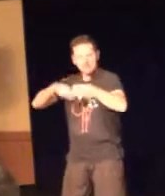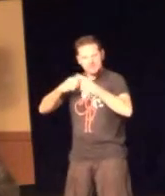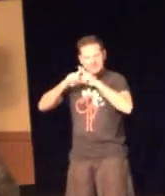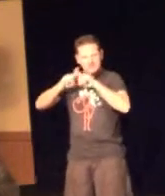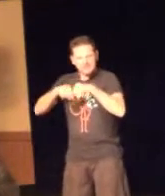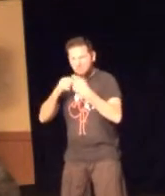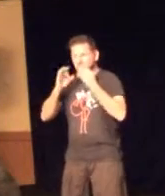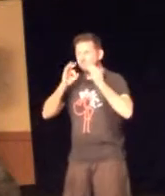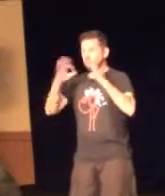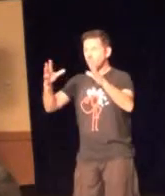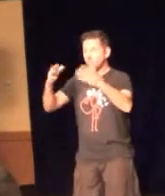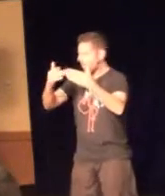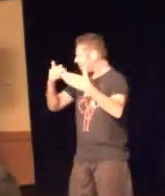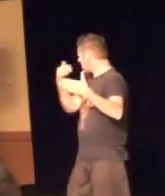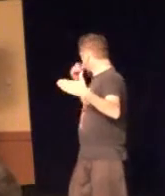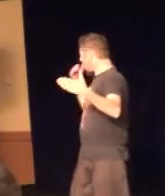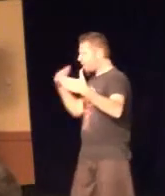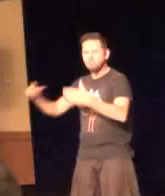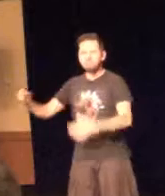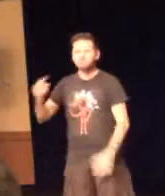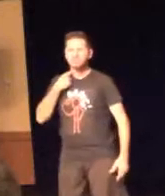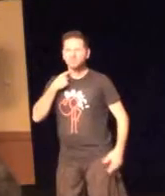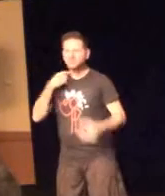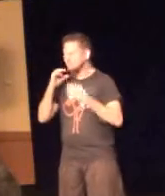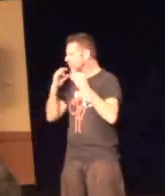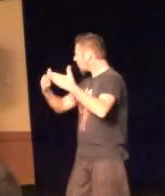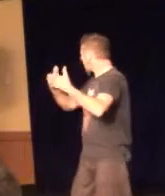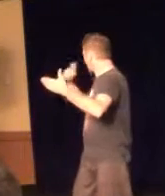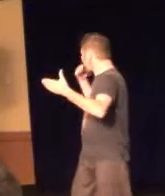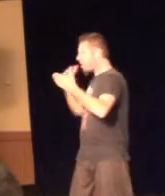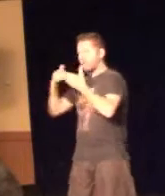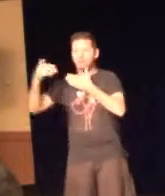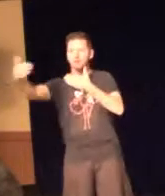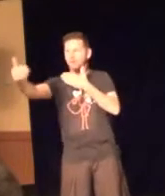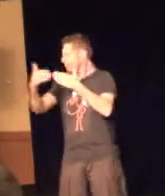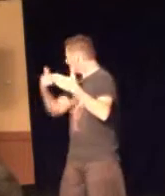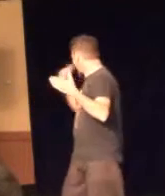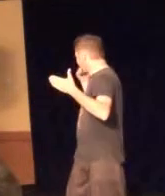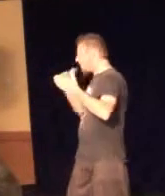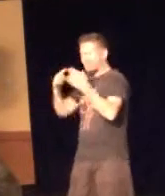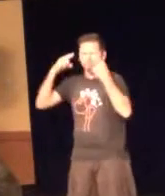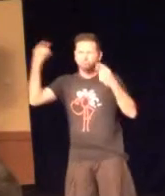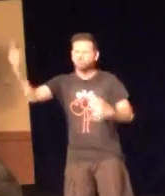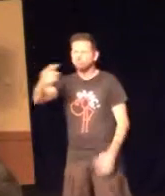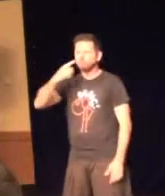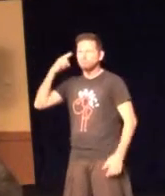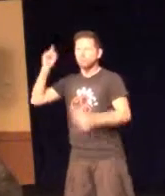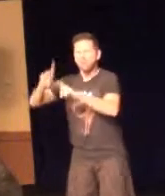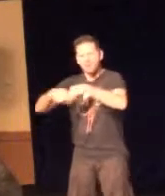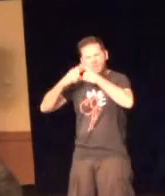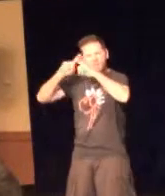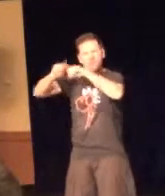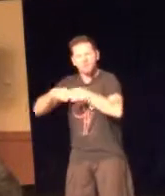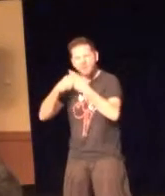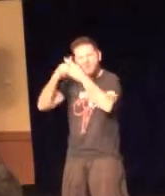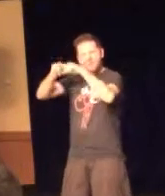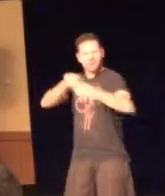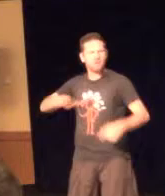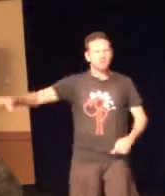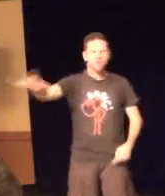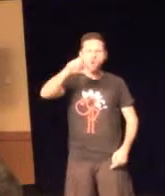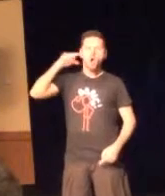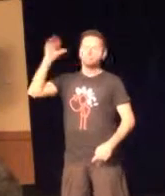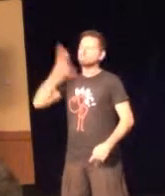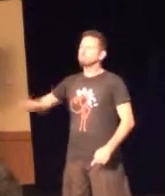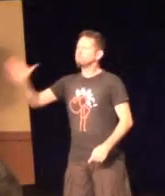temps passé, du temps perdu, du temps à venir, toujours. Toujours une histoire de ce que les hommes ont fait, de ce